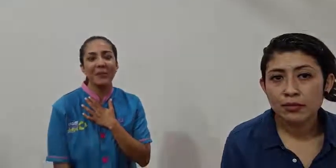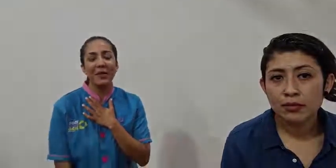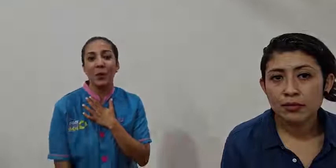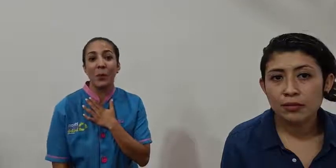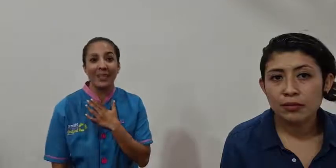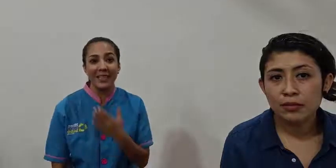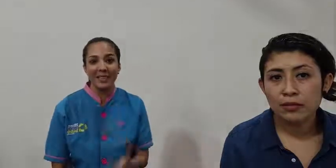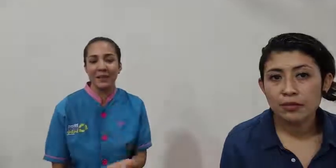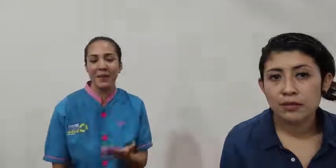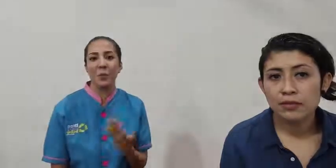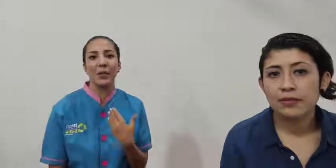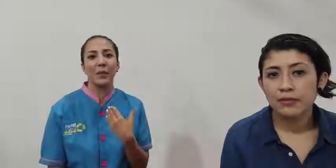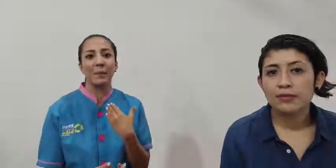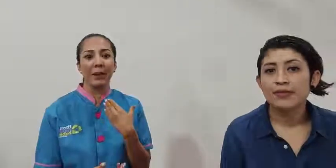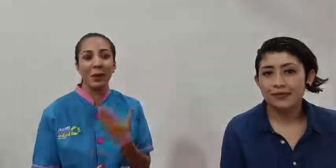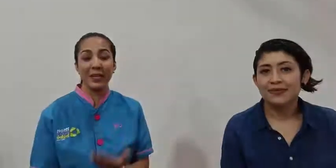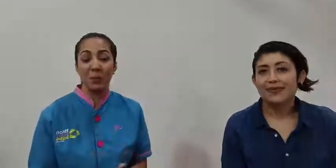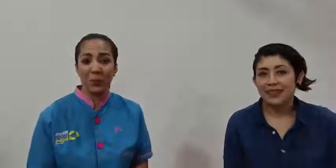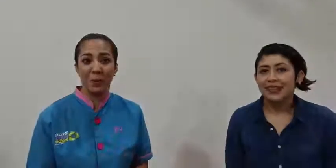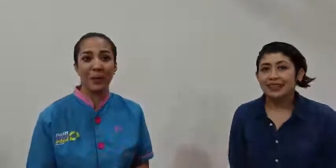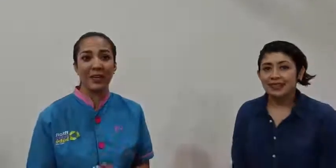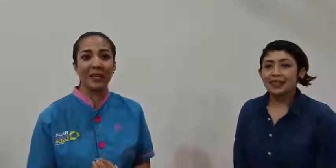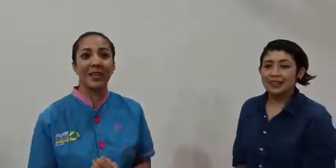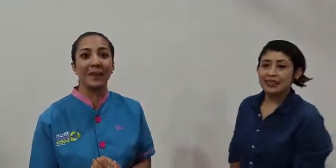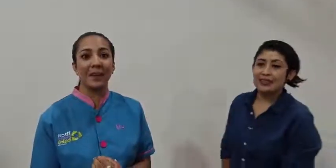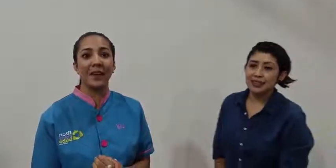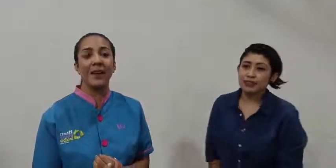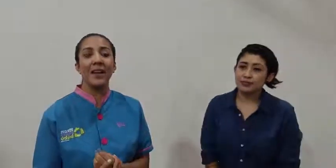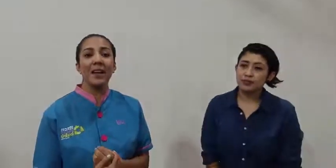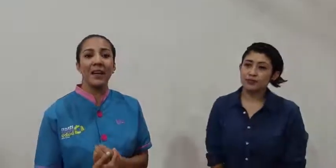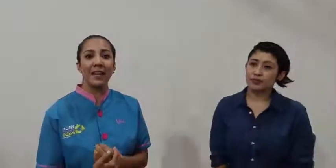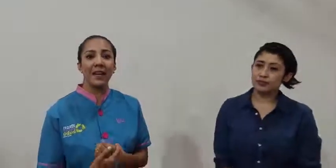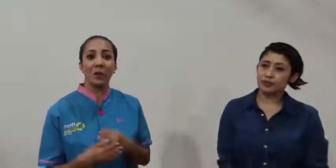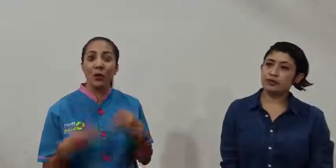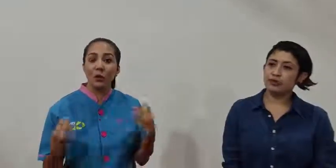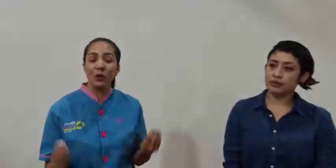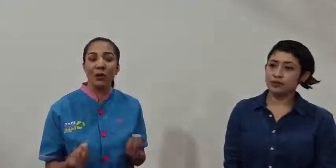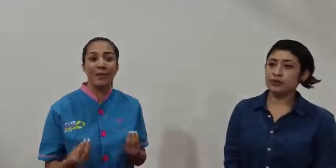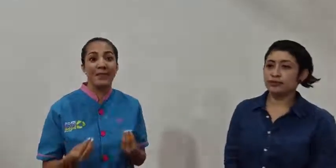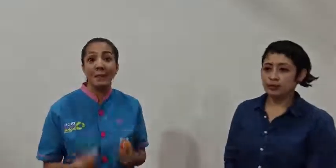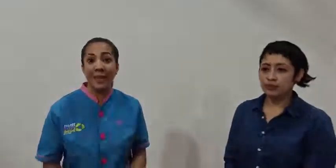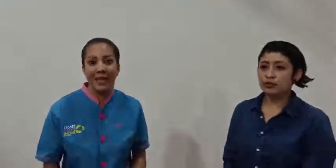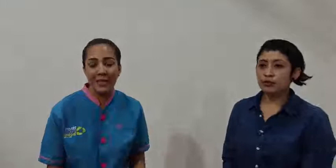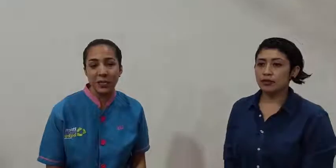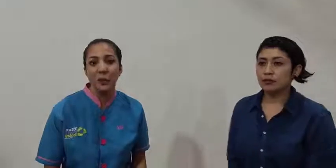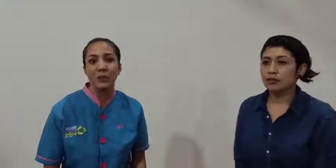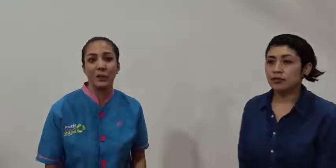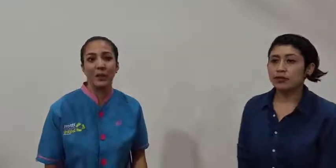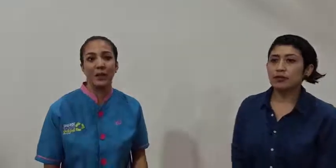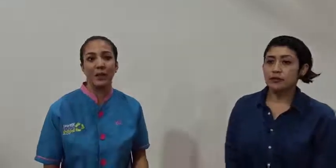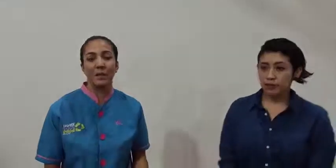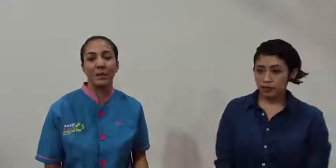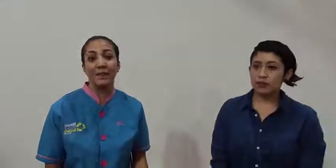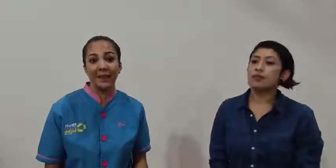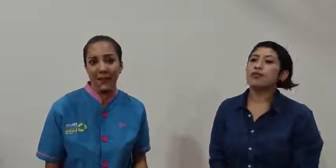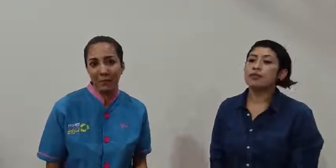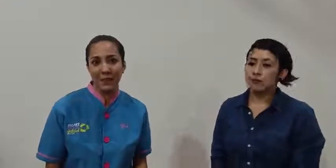Vamos a compartir este video porque creo que es muy importante, de verdad, que todos desde pequeñitos entendamos